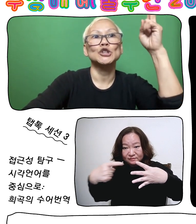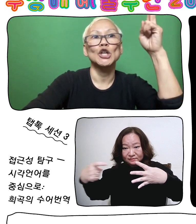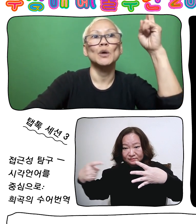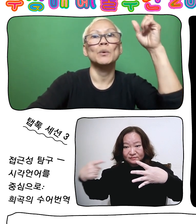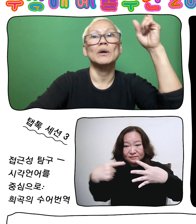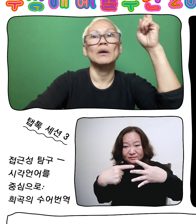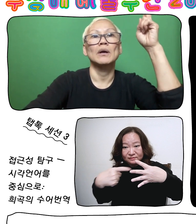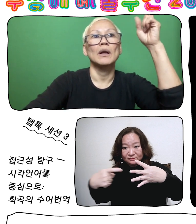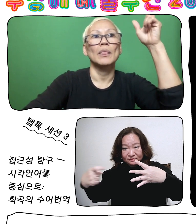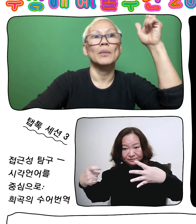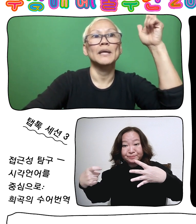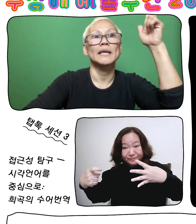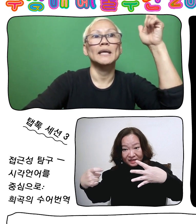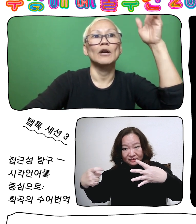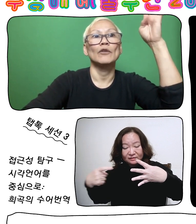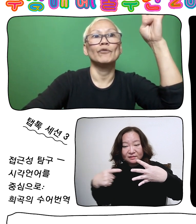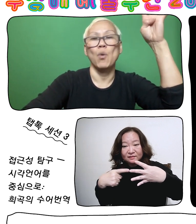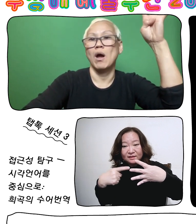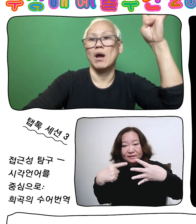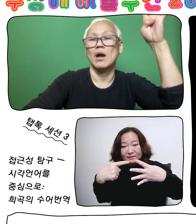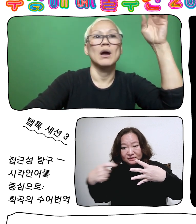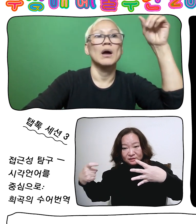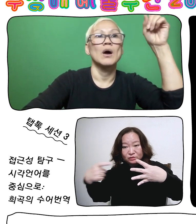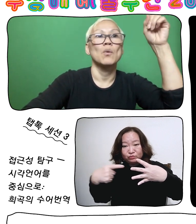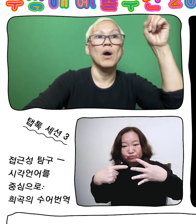이러한 형태로 구분되어 있는데요.